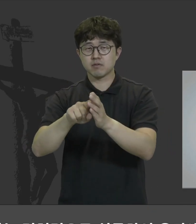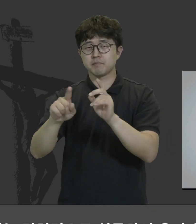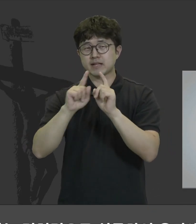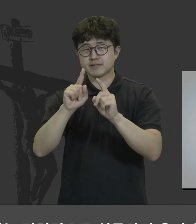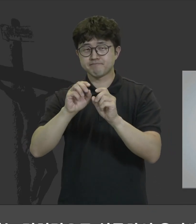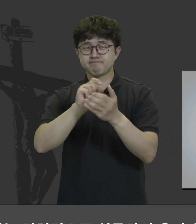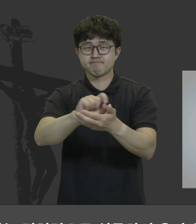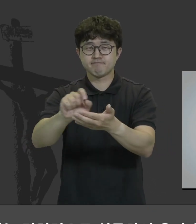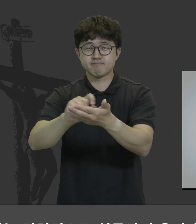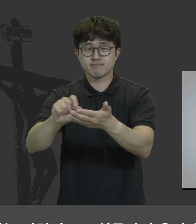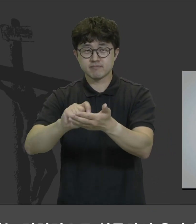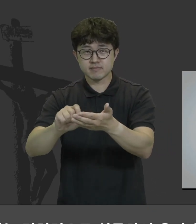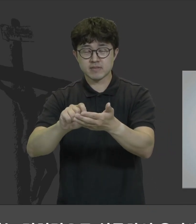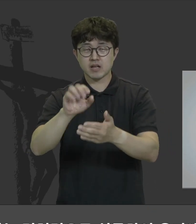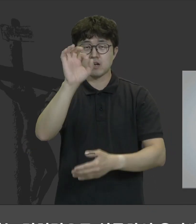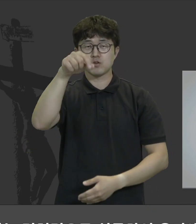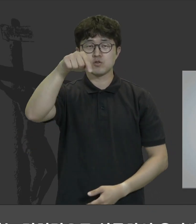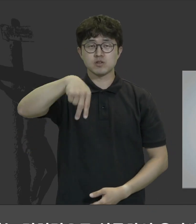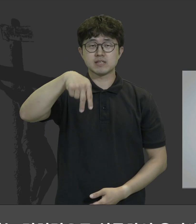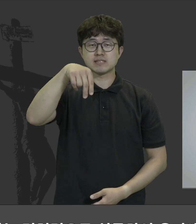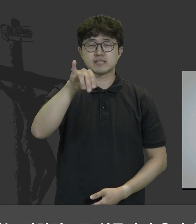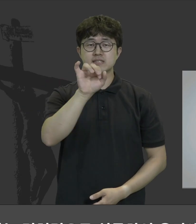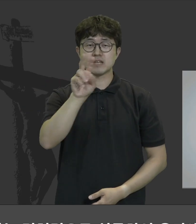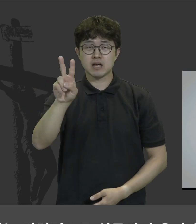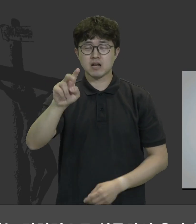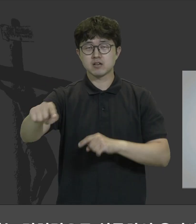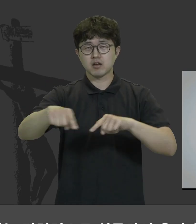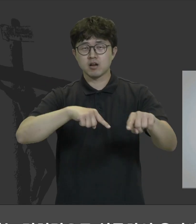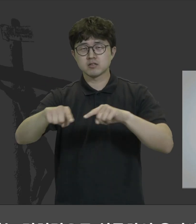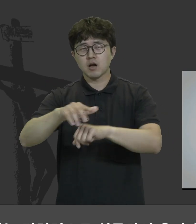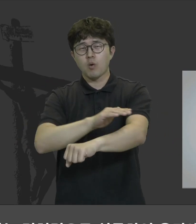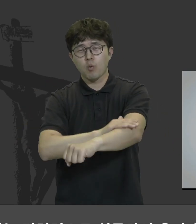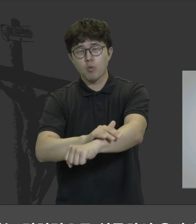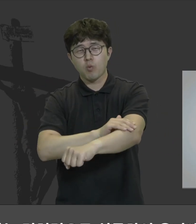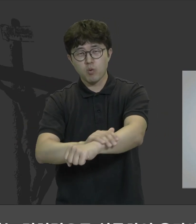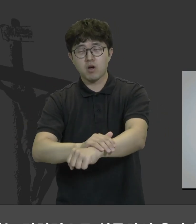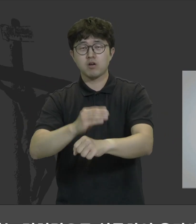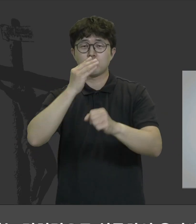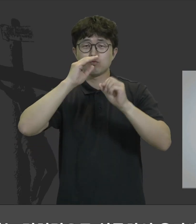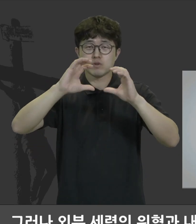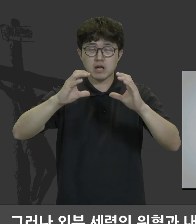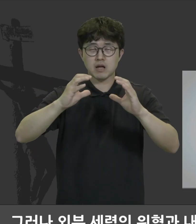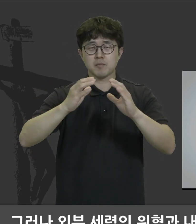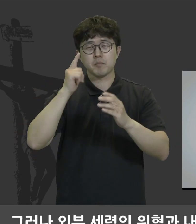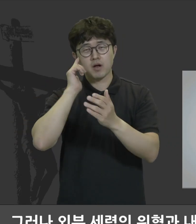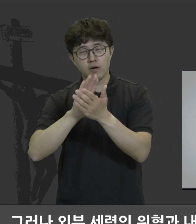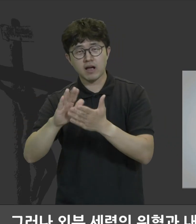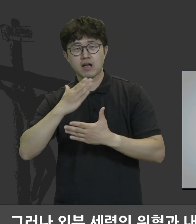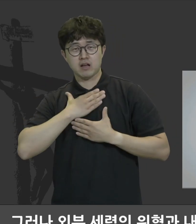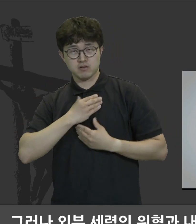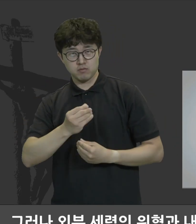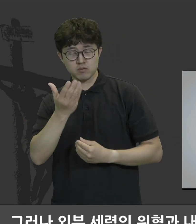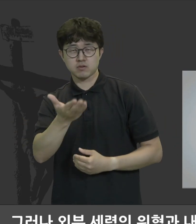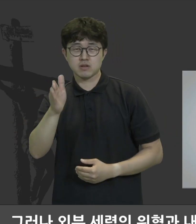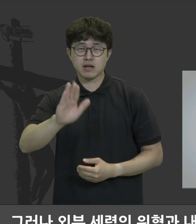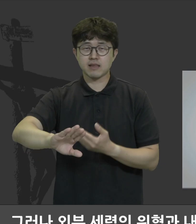우시야는 정치적으로 성공하여 유다에 평화와 안정을 가져왔습니다. 그러나 외부 세력의 위협과